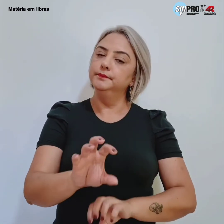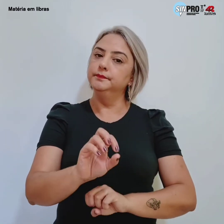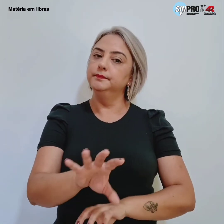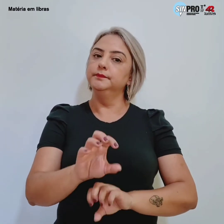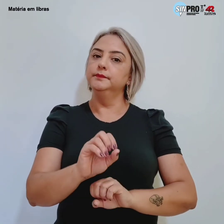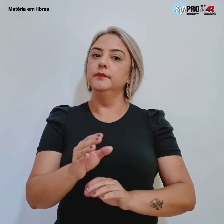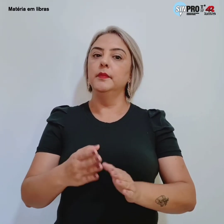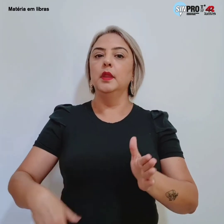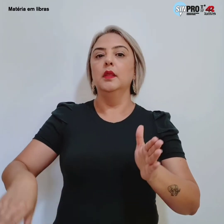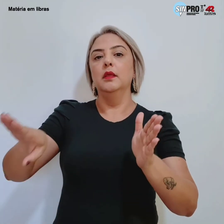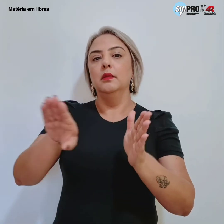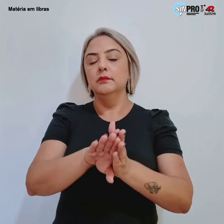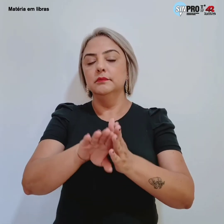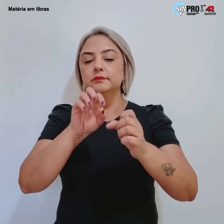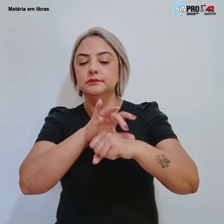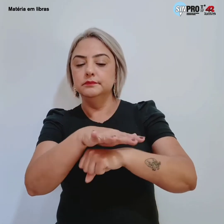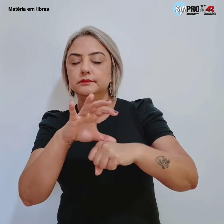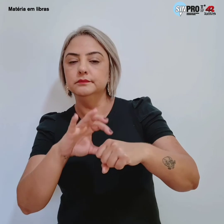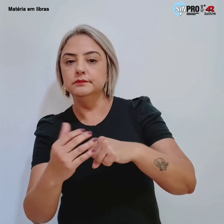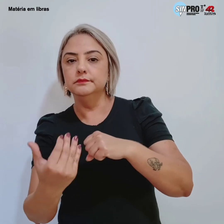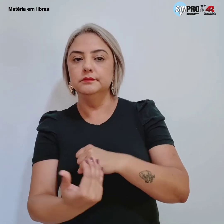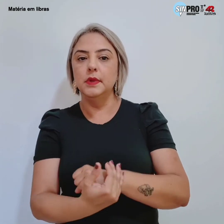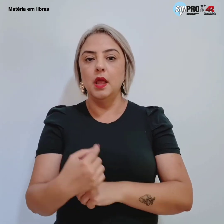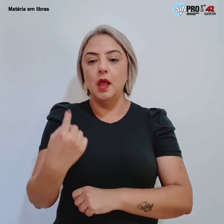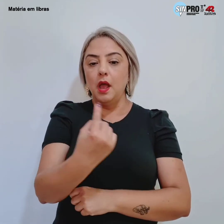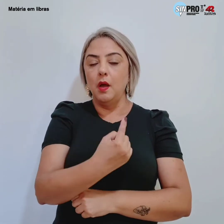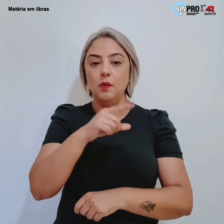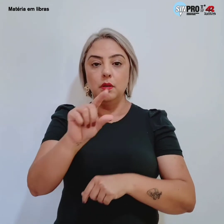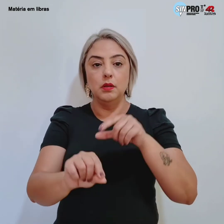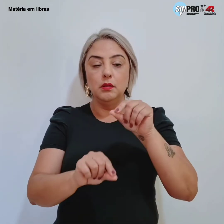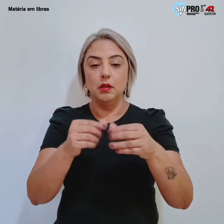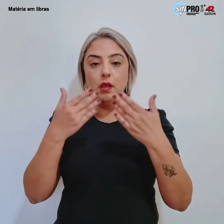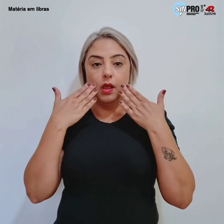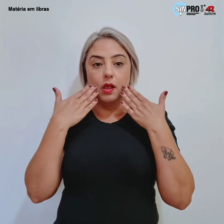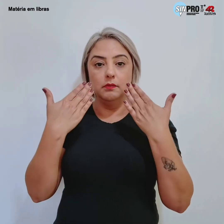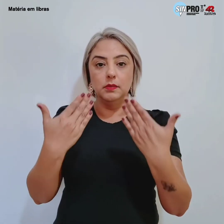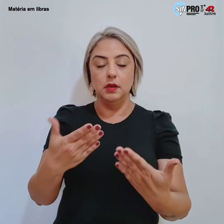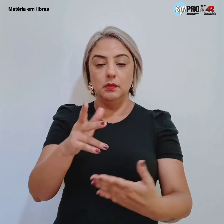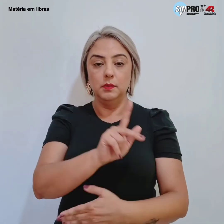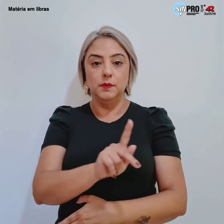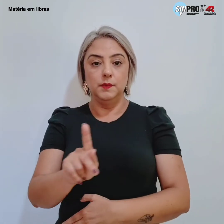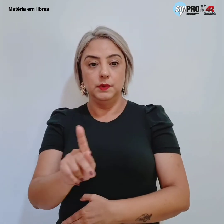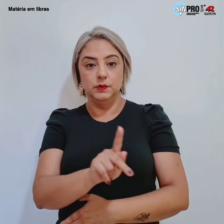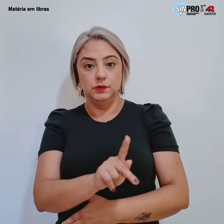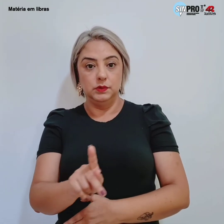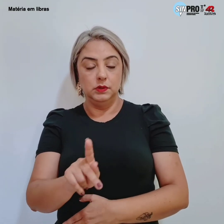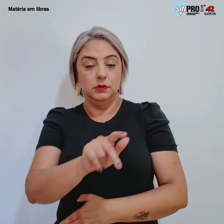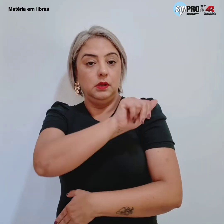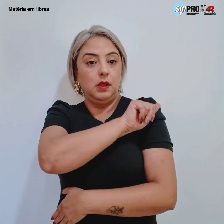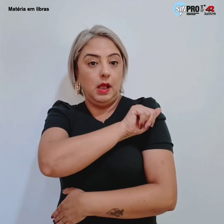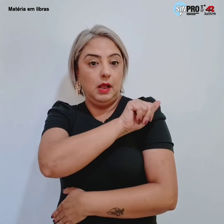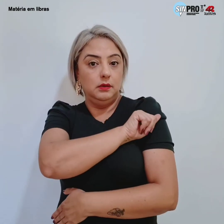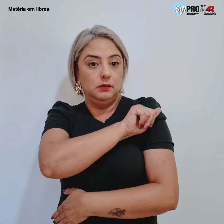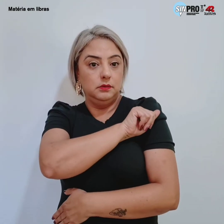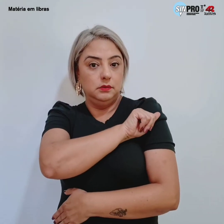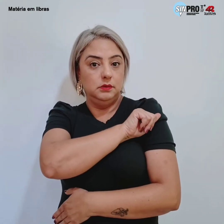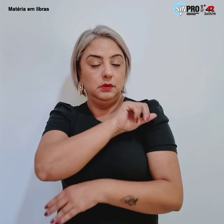Educação. Com a chegada da pandemia, a única opção apresentada a professores, estudantes e